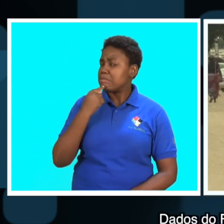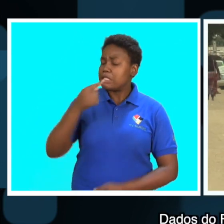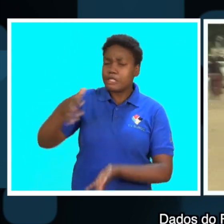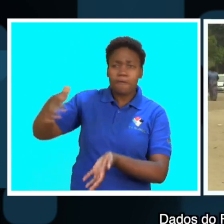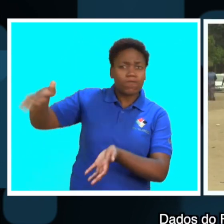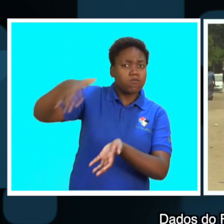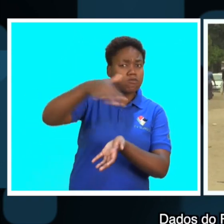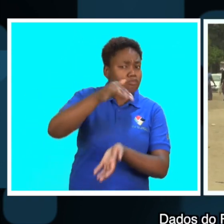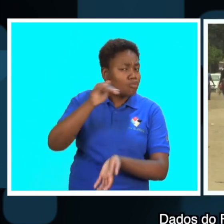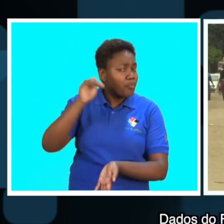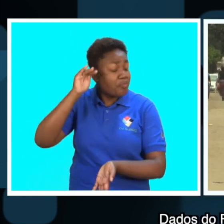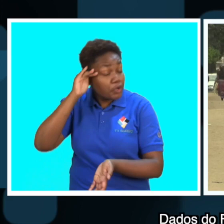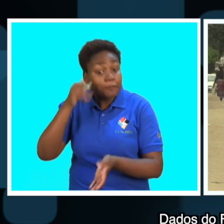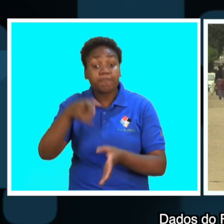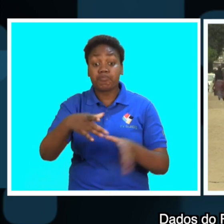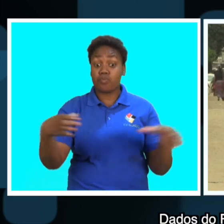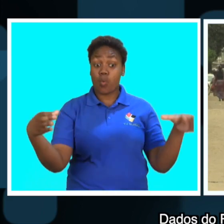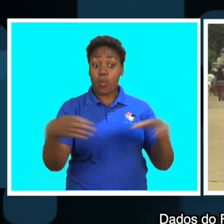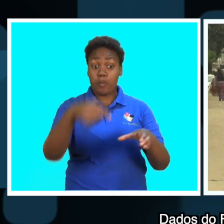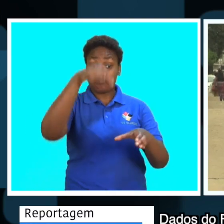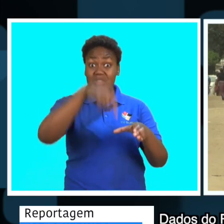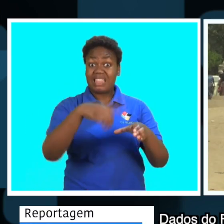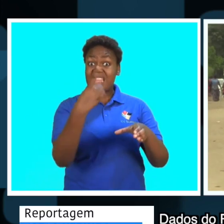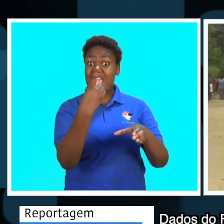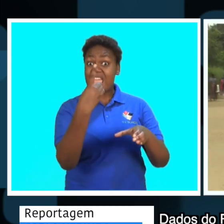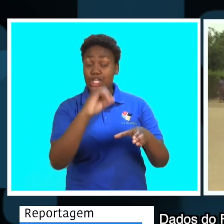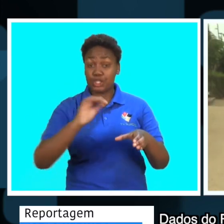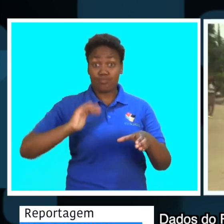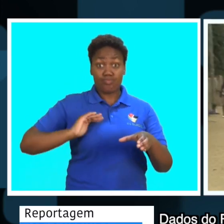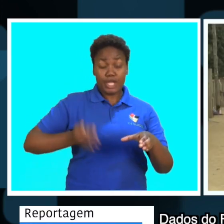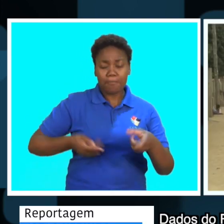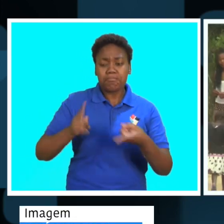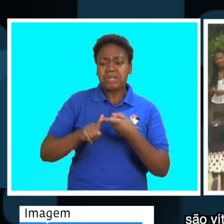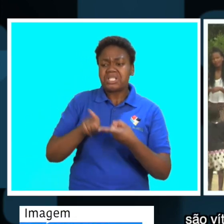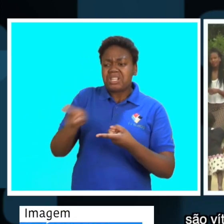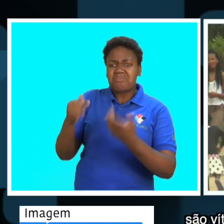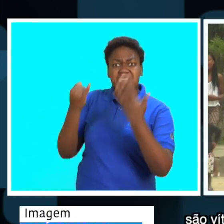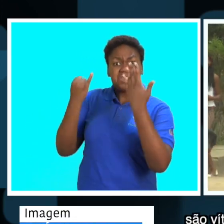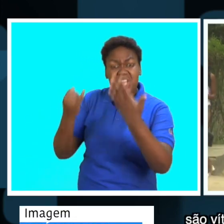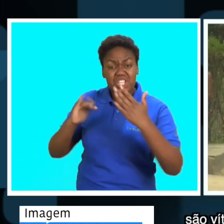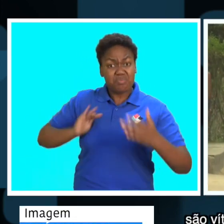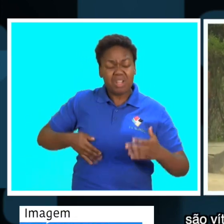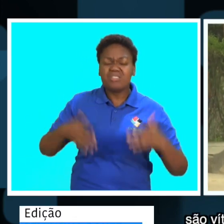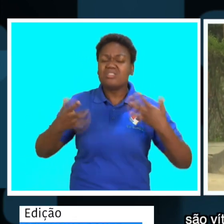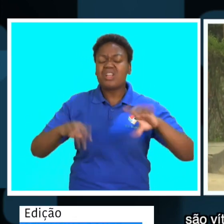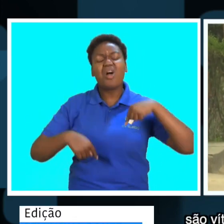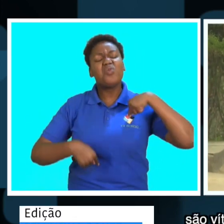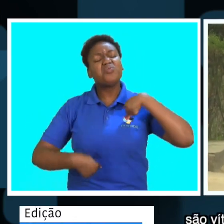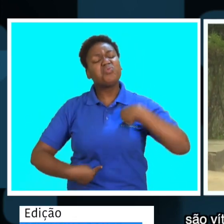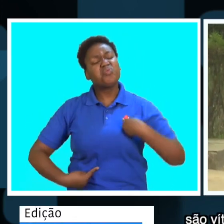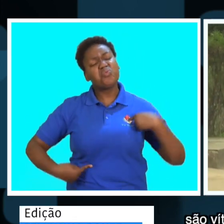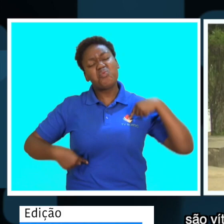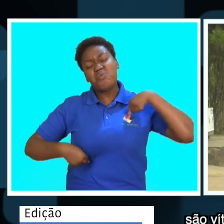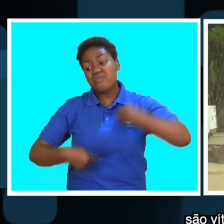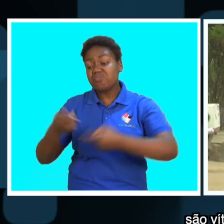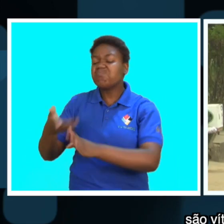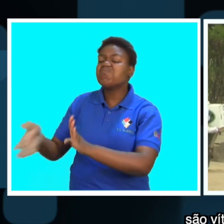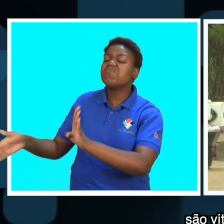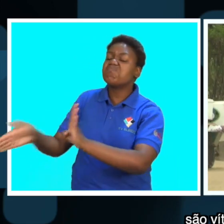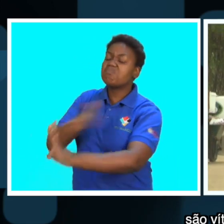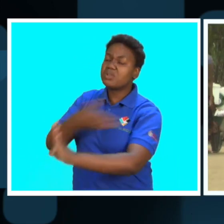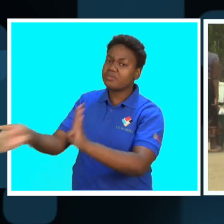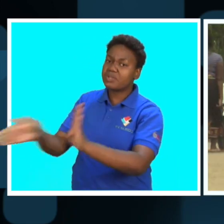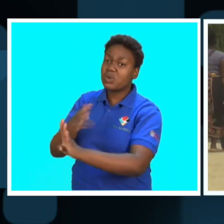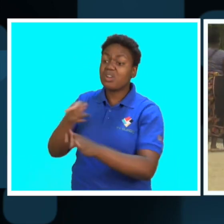Dados do Fórum Mulher revelam que 6 em cada 10 mulheres são vítimas de violência doméstica em